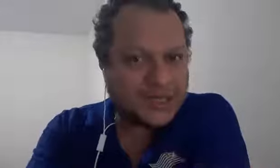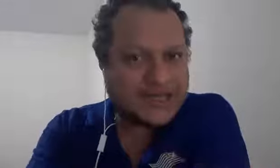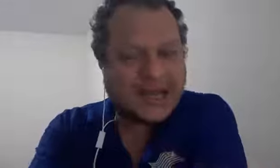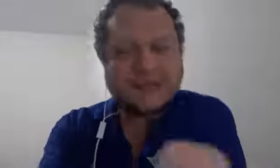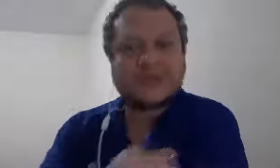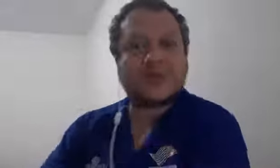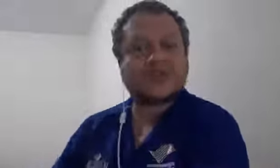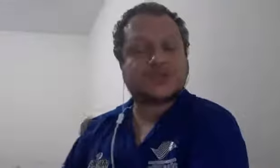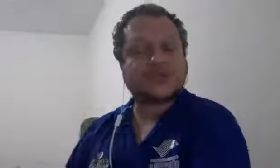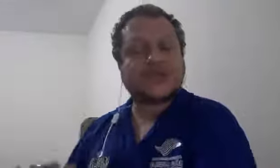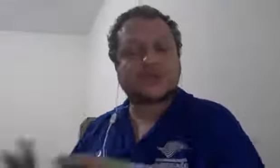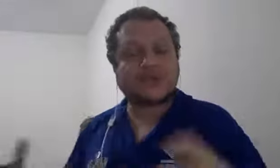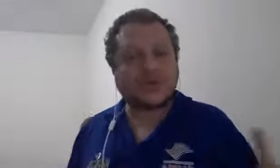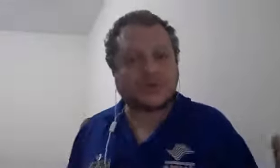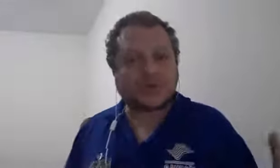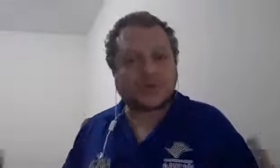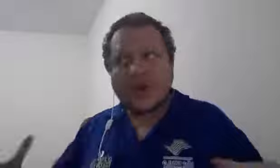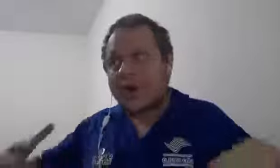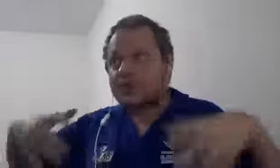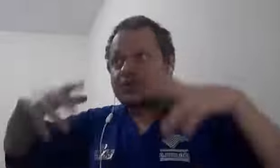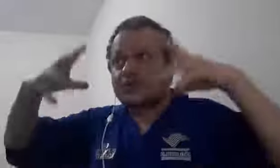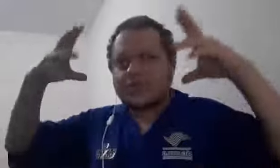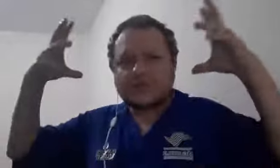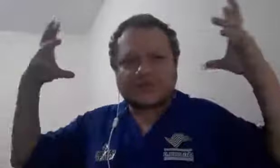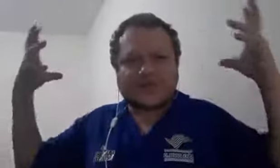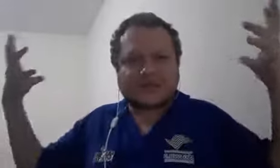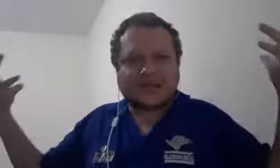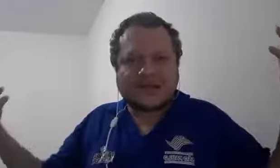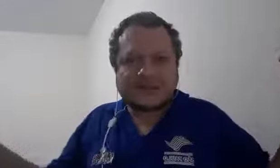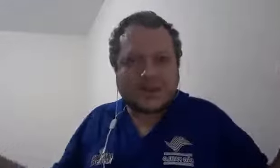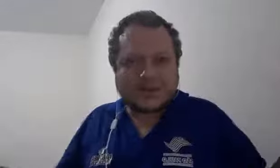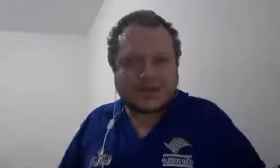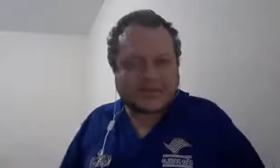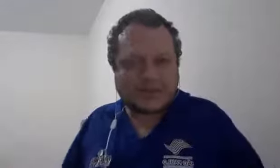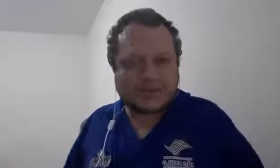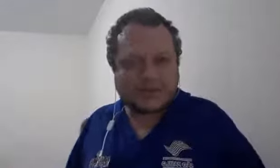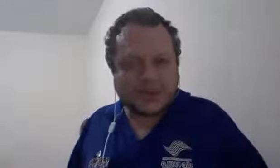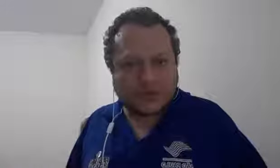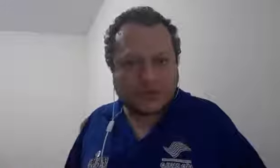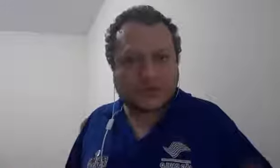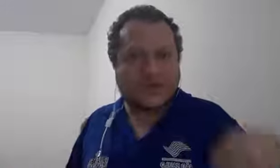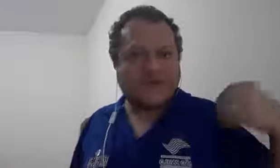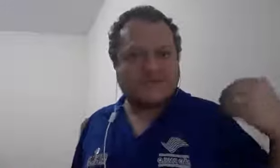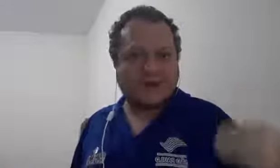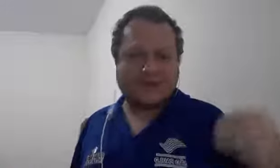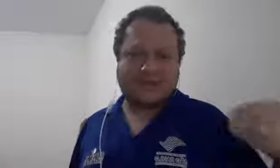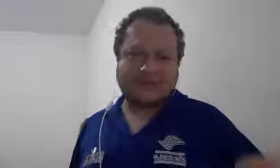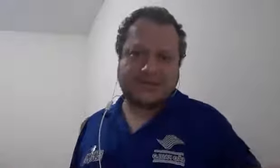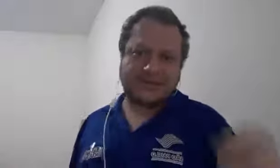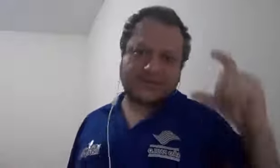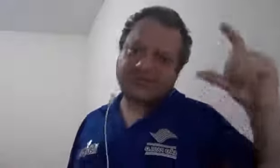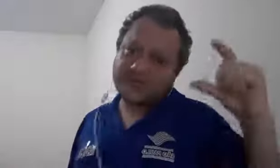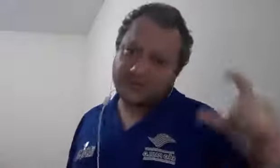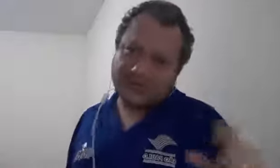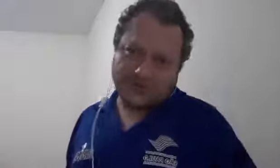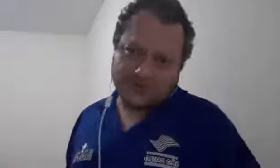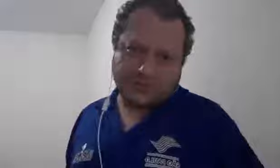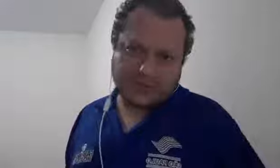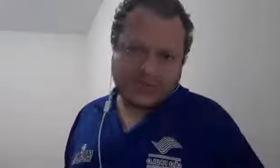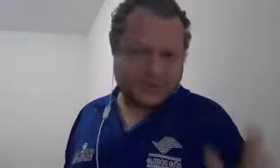nossa live de mostra de processo do noturno, onde todas as trilhas de longa duração do noturno vão apresentar os seus resultados de processo,